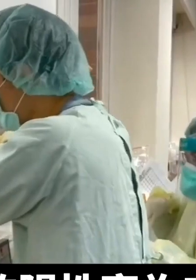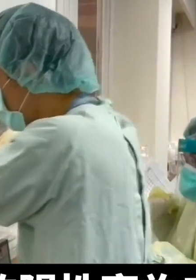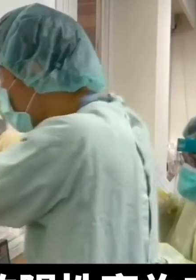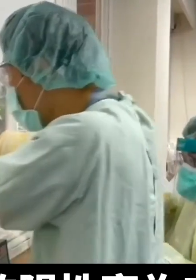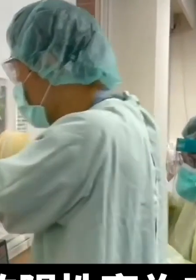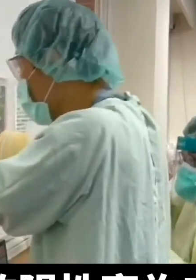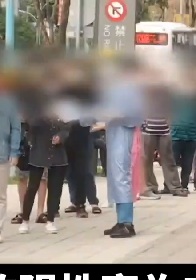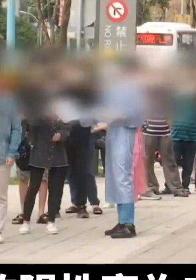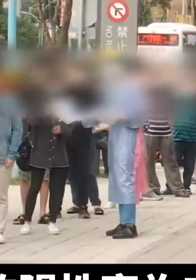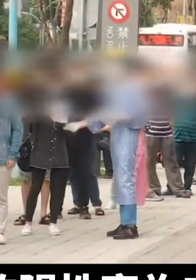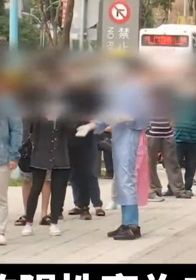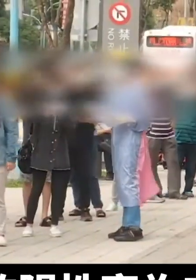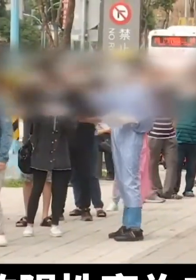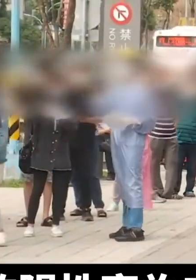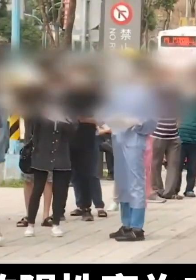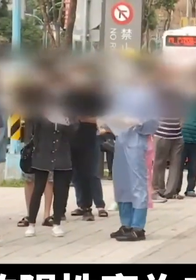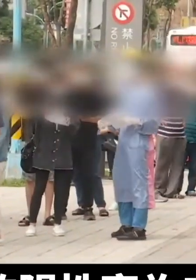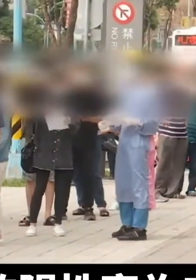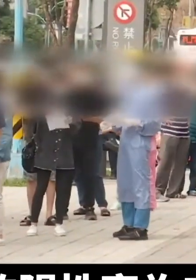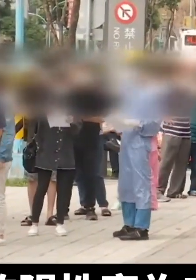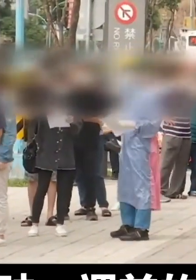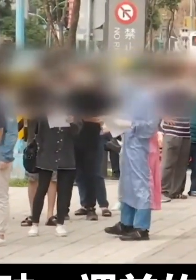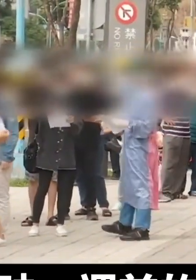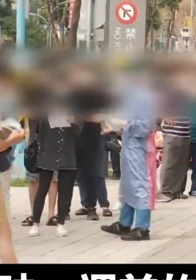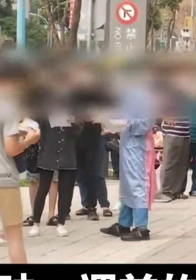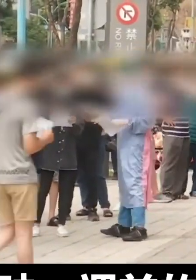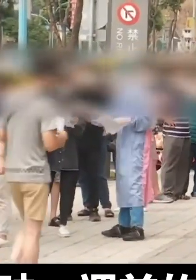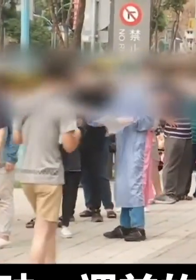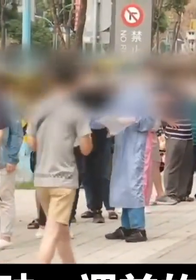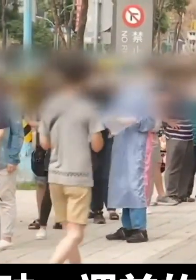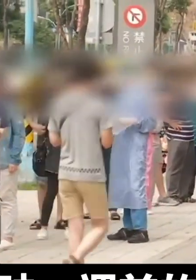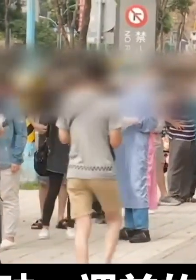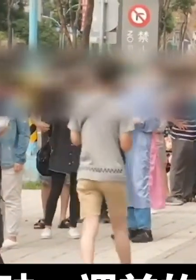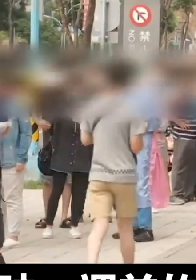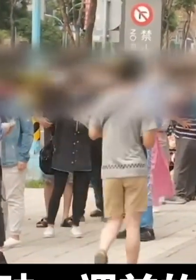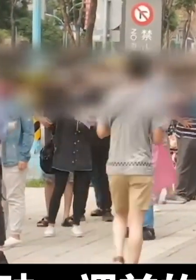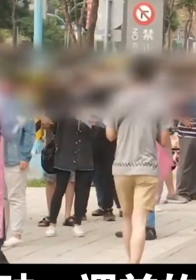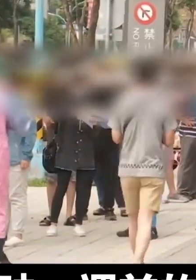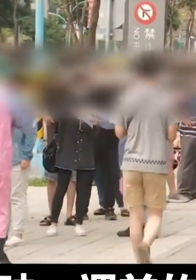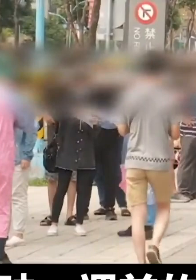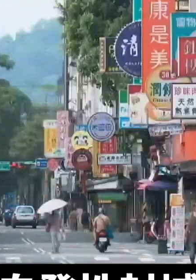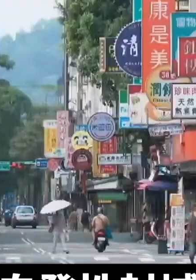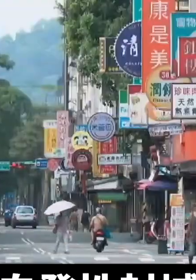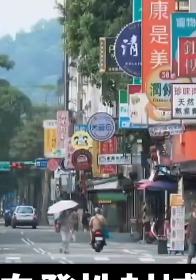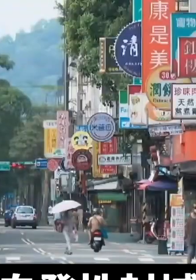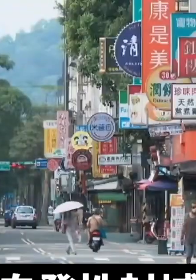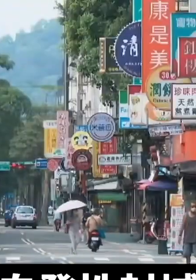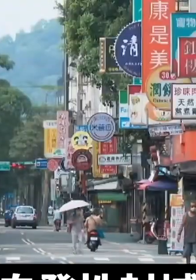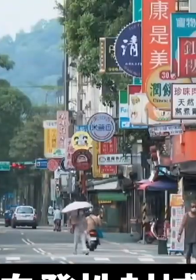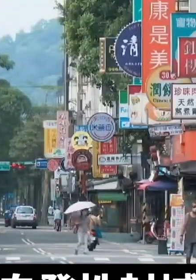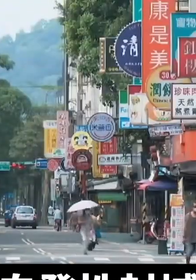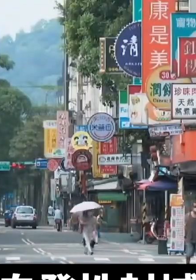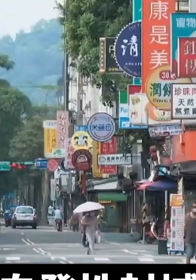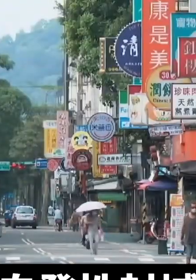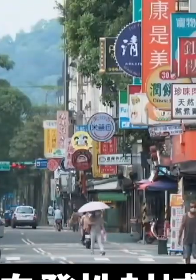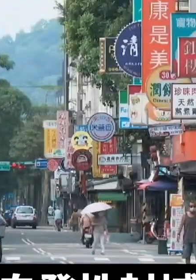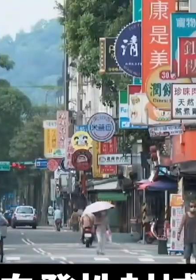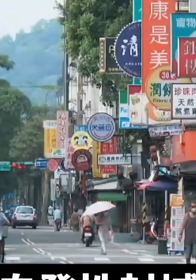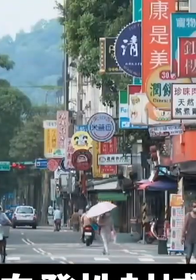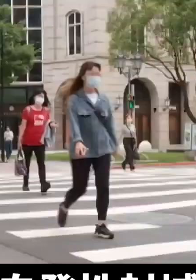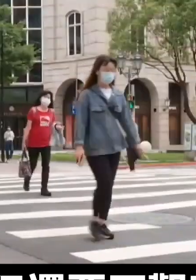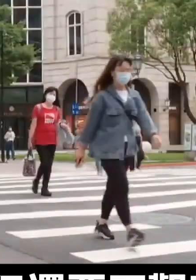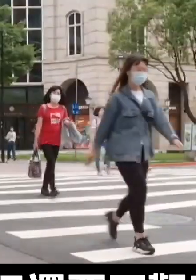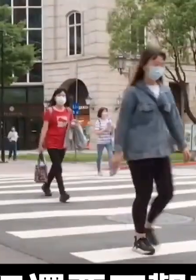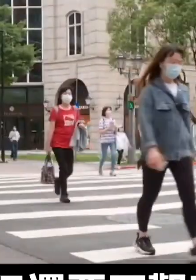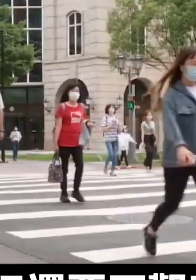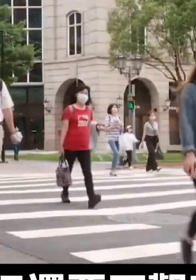23日的阳性率为5.95%，这是在反映一周前的感染状况。目前民众自发性封城是有效